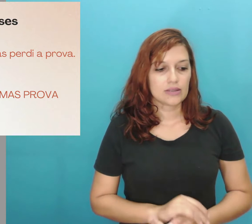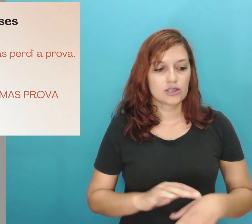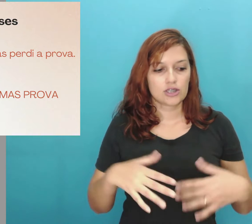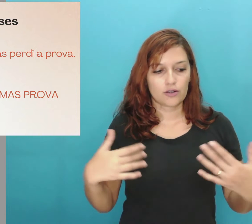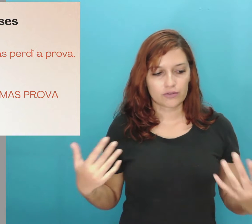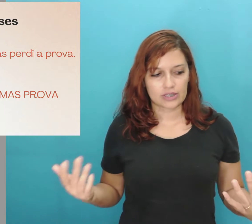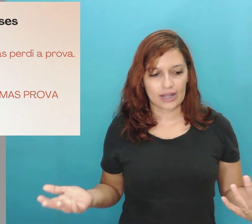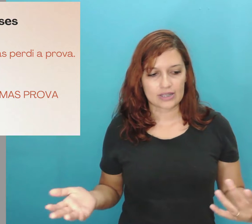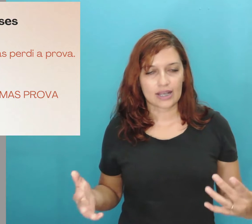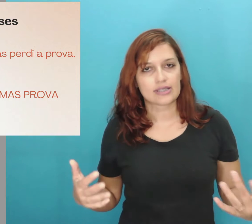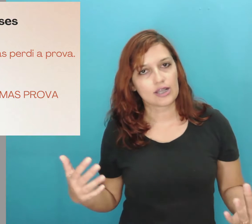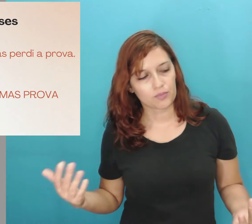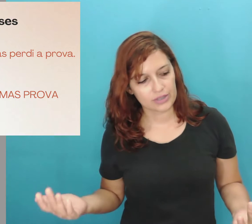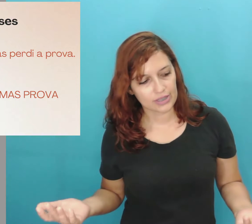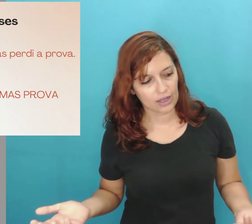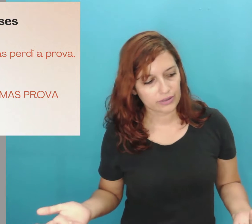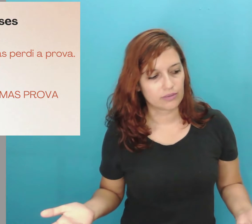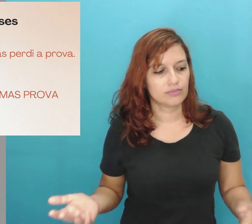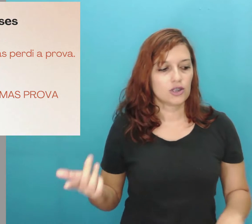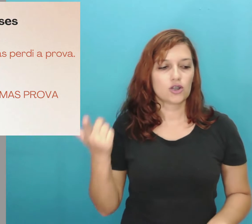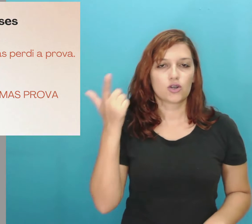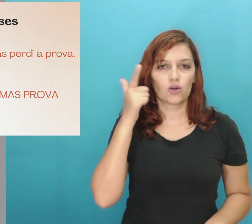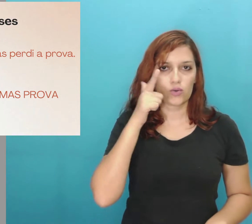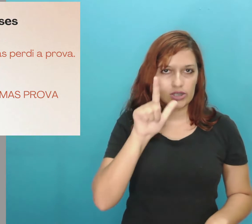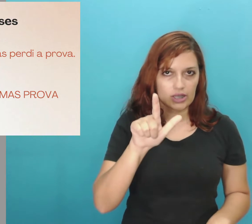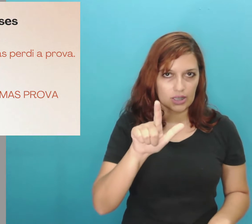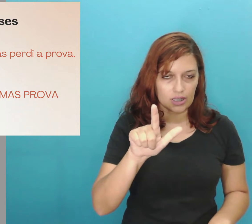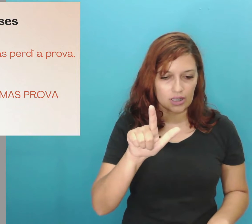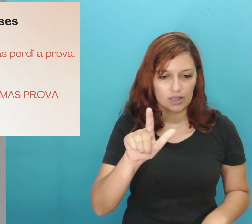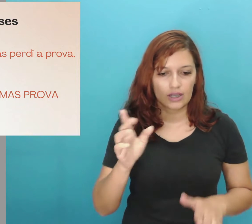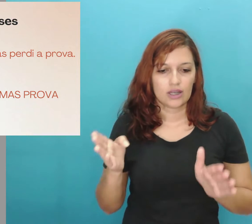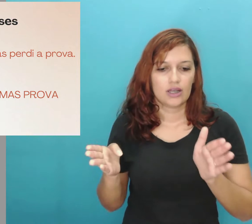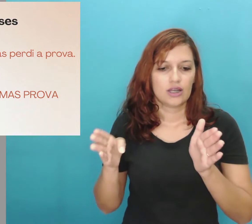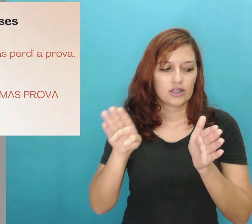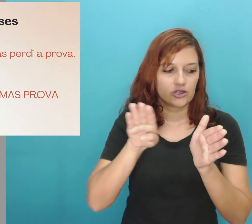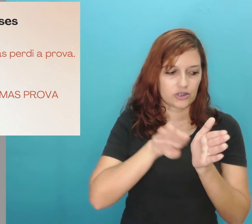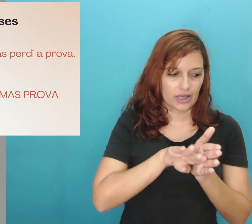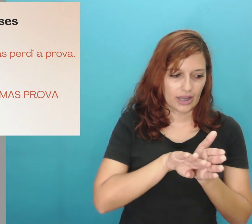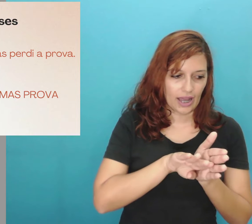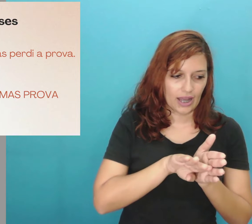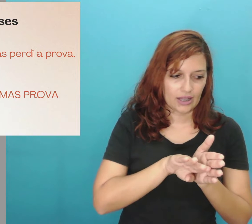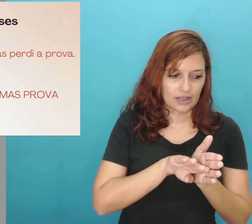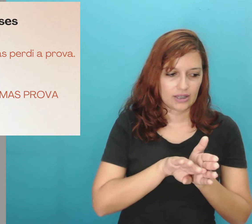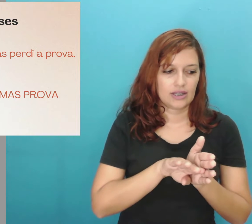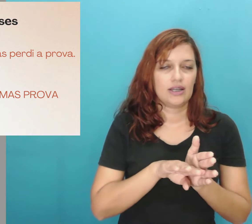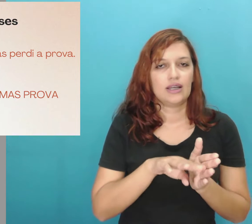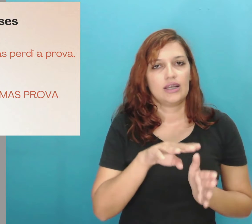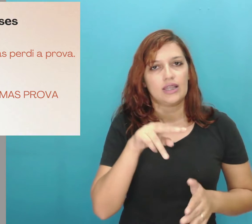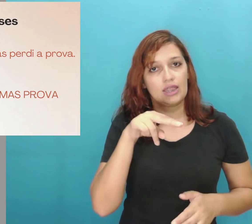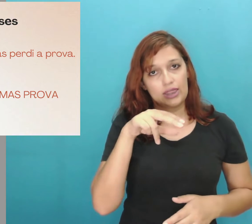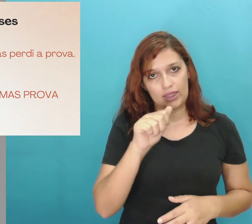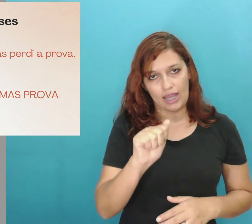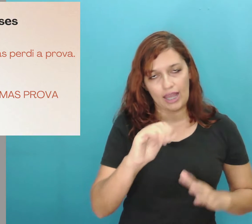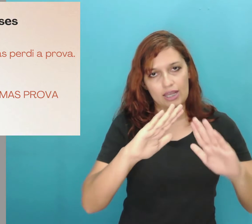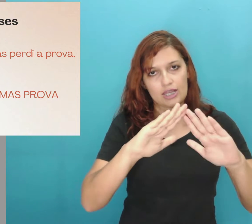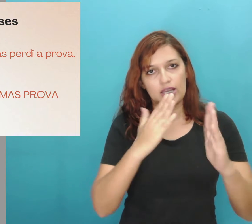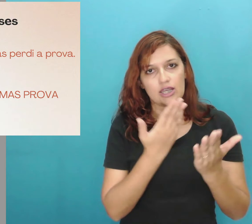Se eu for sinalizar, sinal por sinal, né? Consegui chegar na